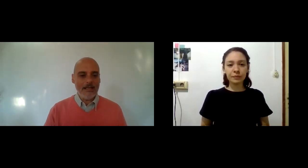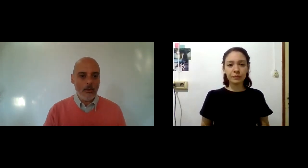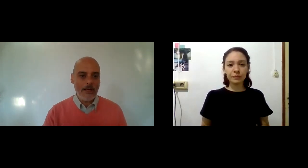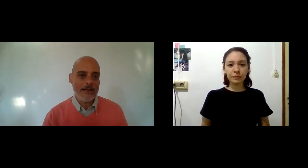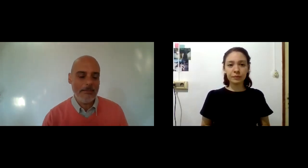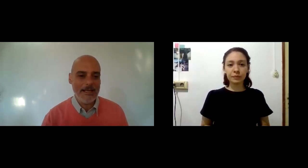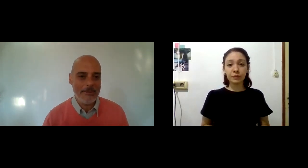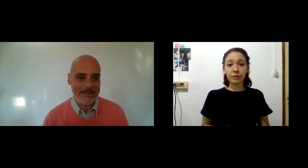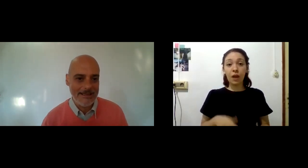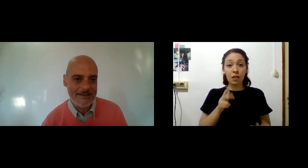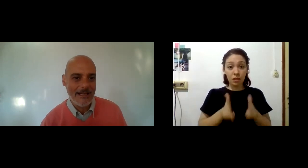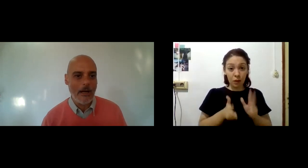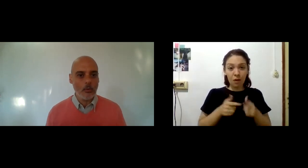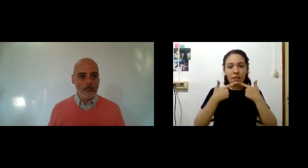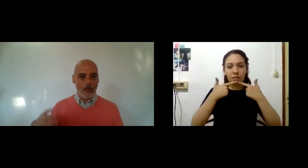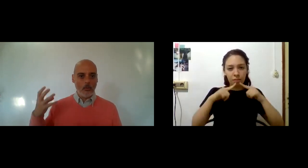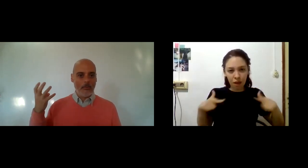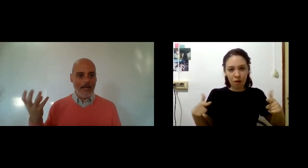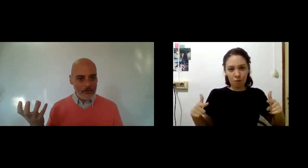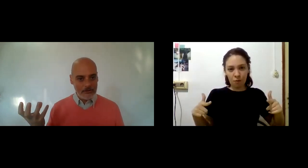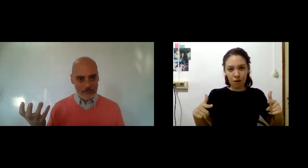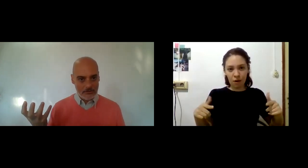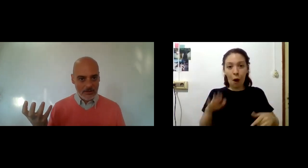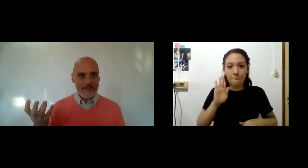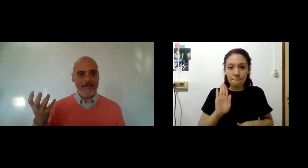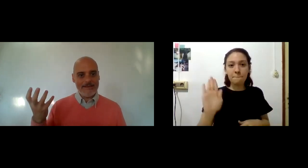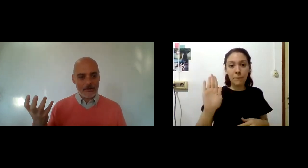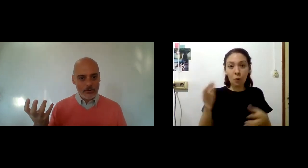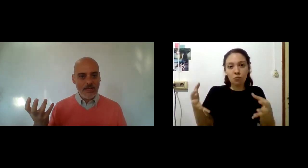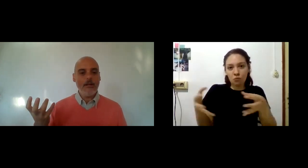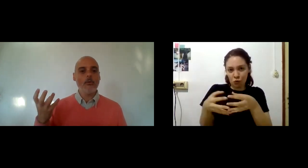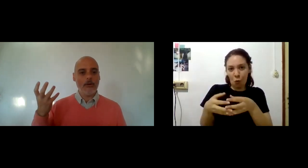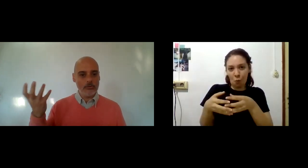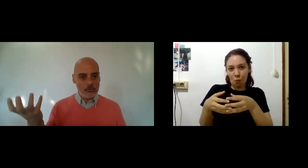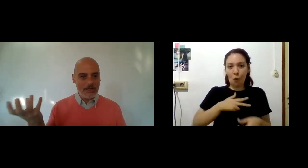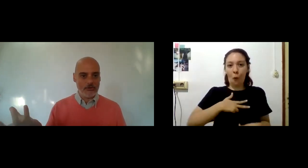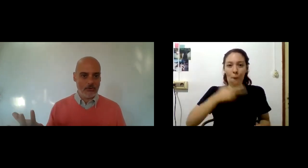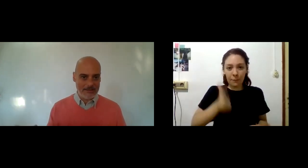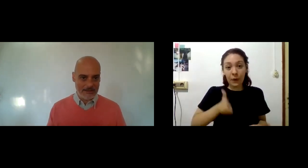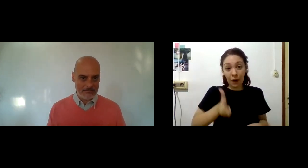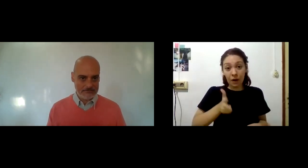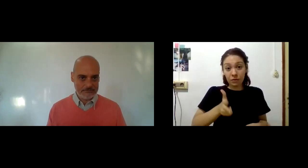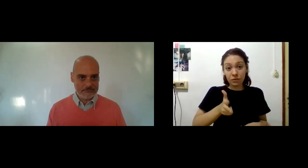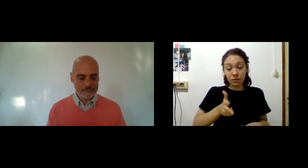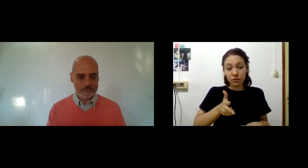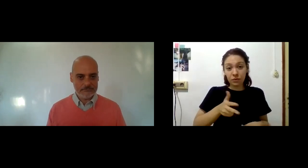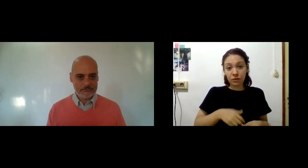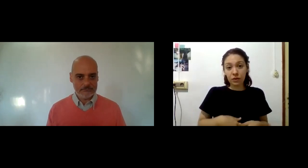Es una lengua que le pertenece a un grupo humano que desarrolla una cultura en torno a esta.